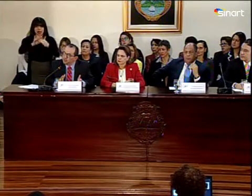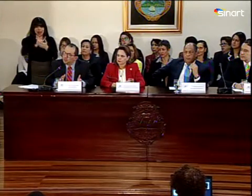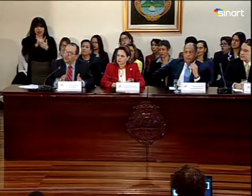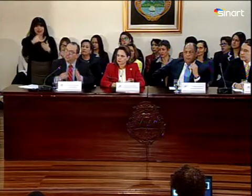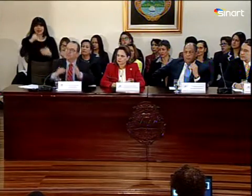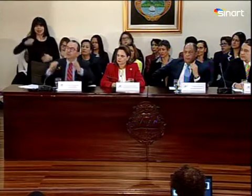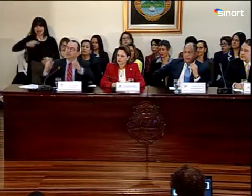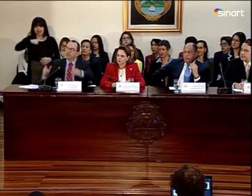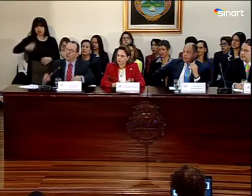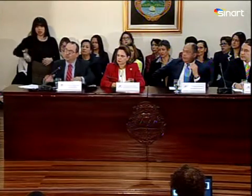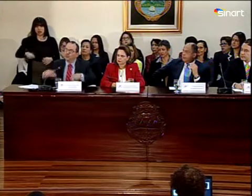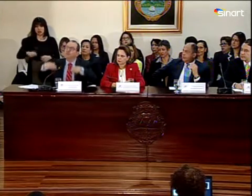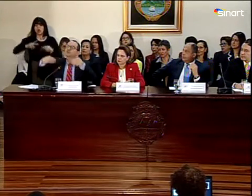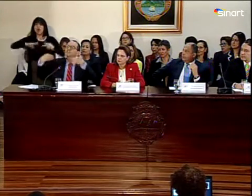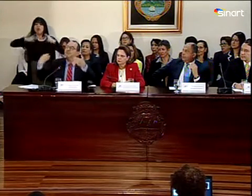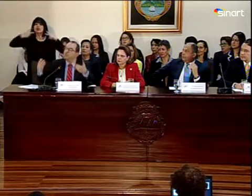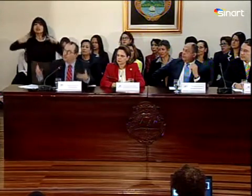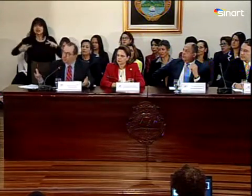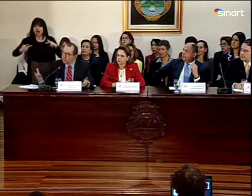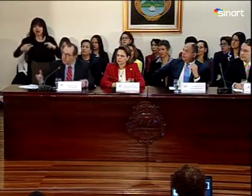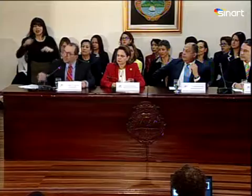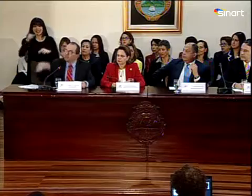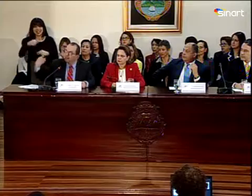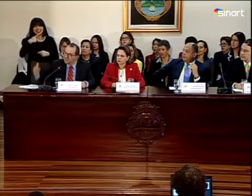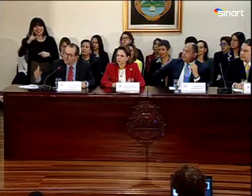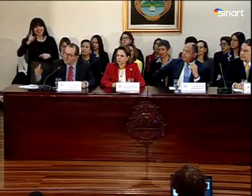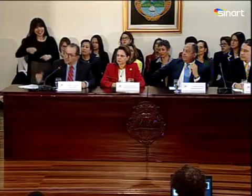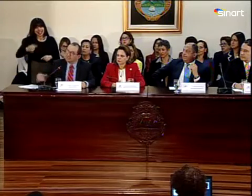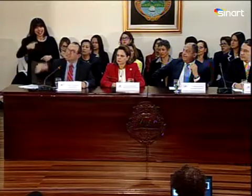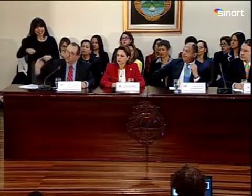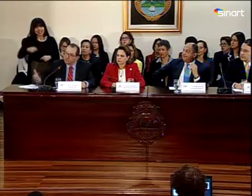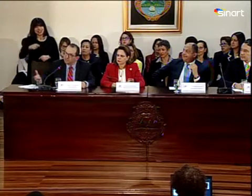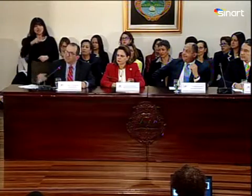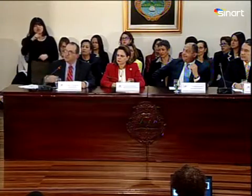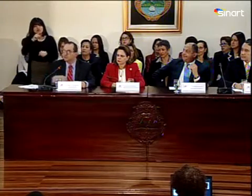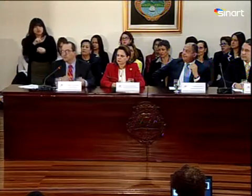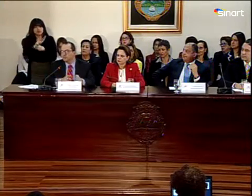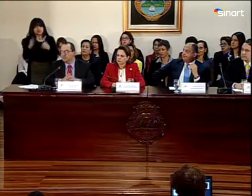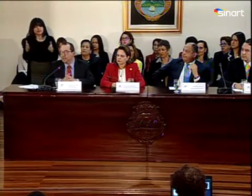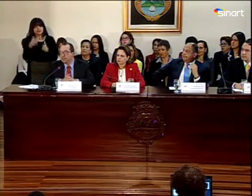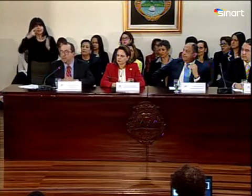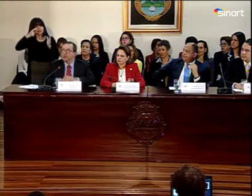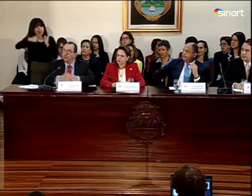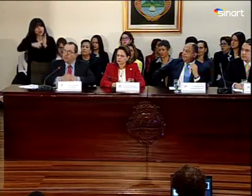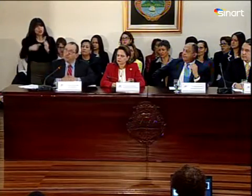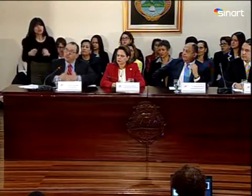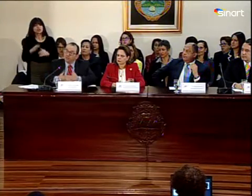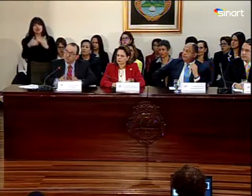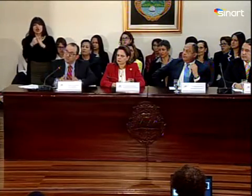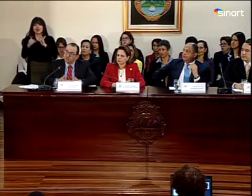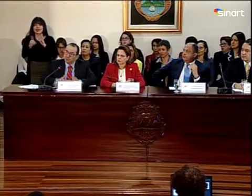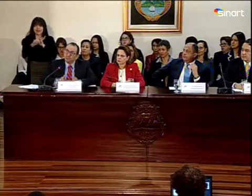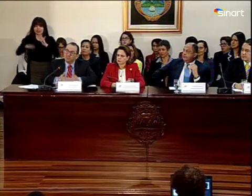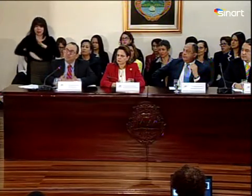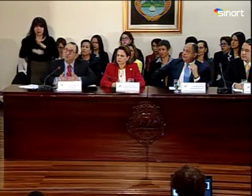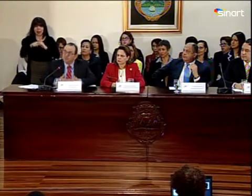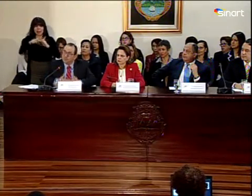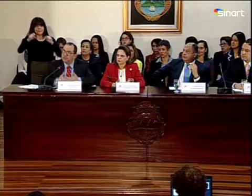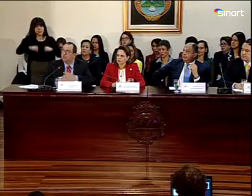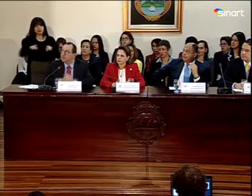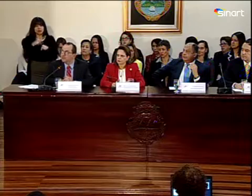decreto, sino que por el contrario se reconozcan, se garanticen y se potencien derechos fundamentales, lo cual no solamente es posible,